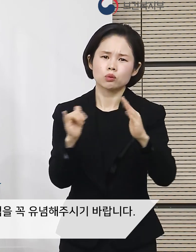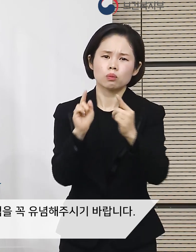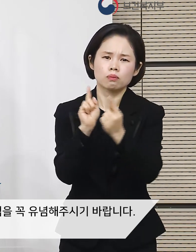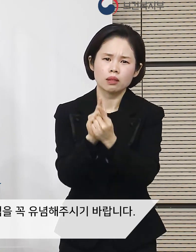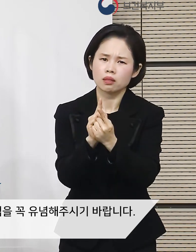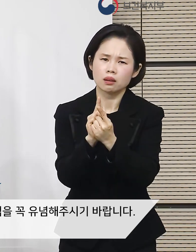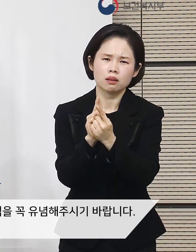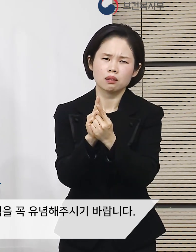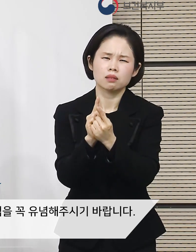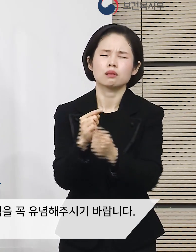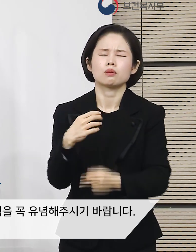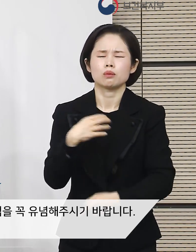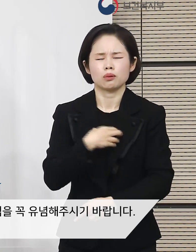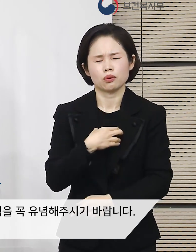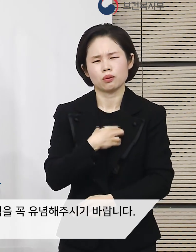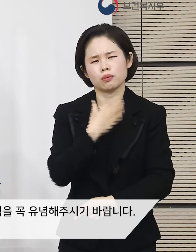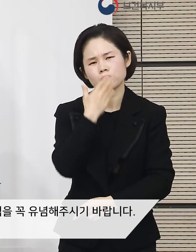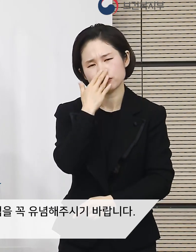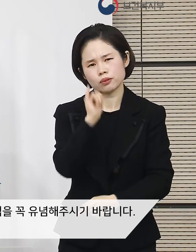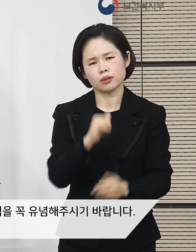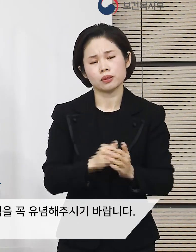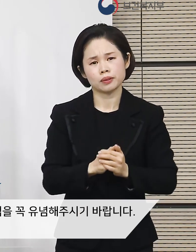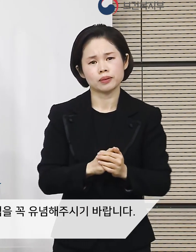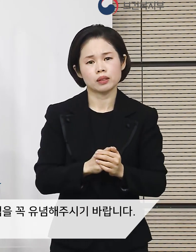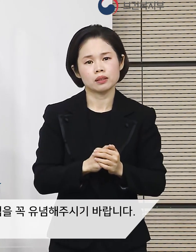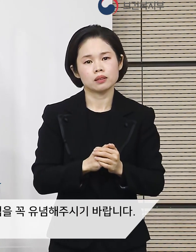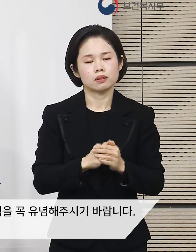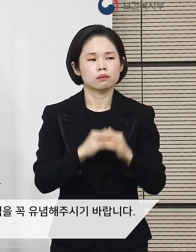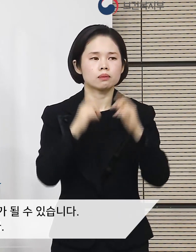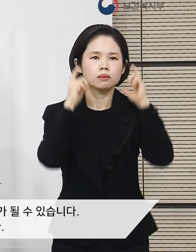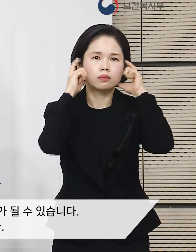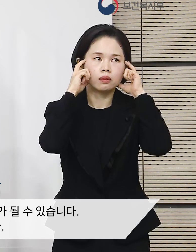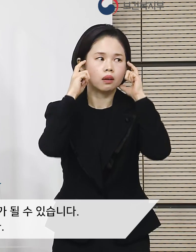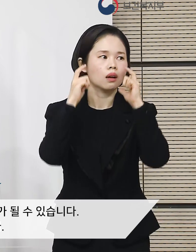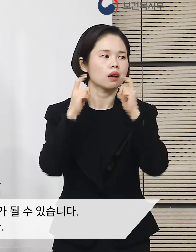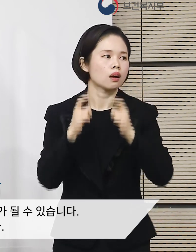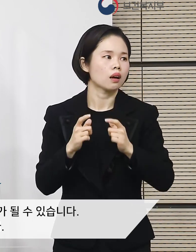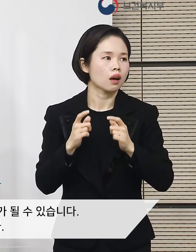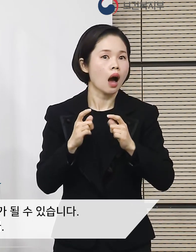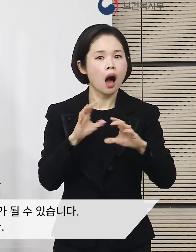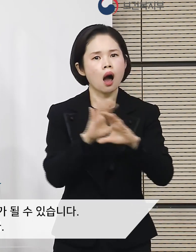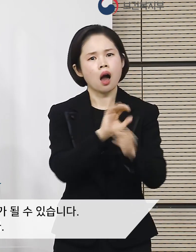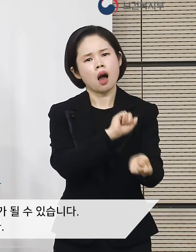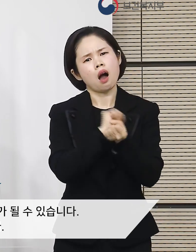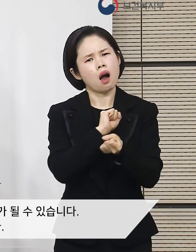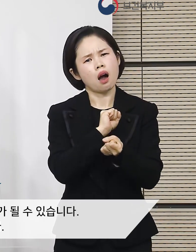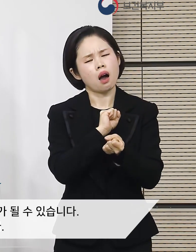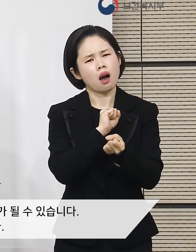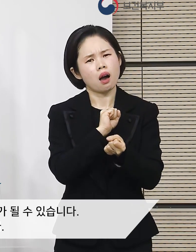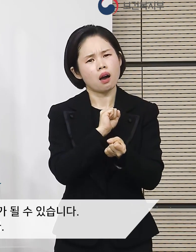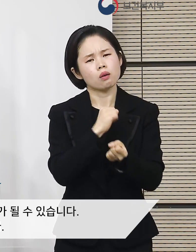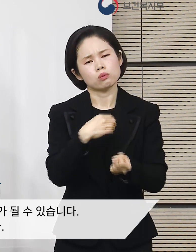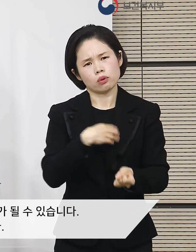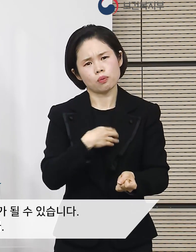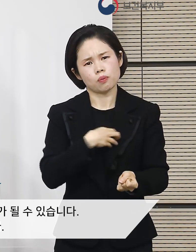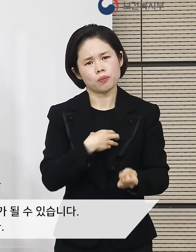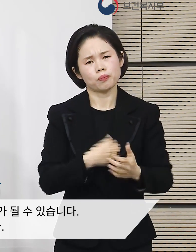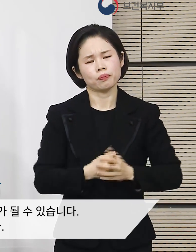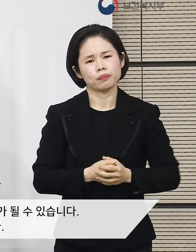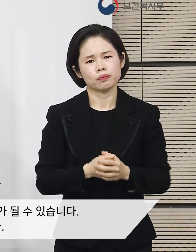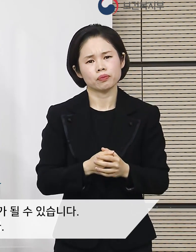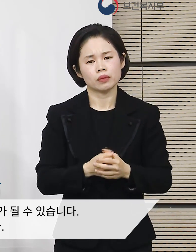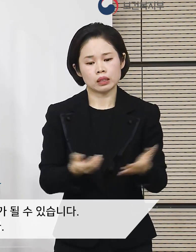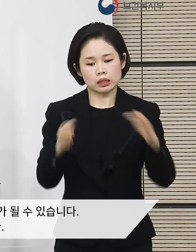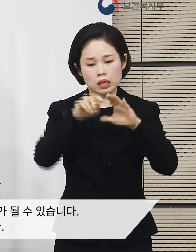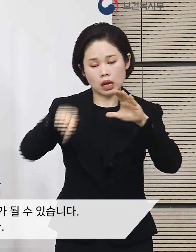가족을 만나는 일조차 예의일 수가 없습니다. 잠깐이라도 마스크를 벗는 행동 역시 감염의